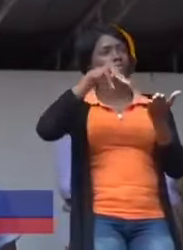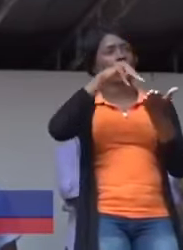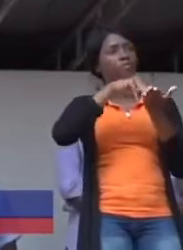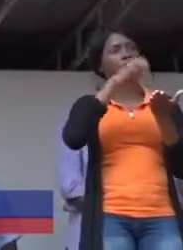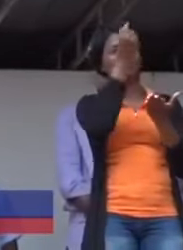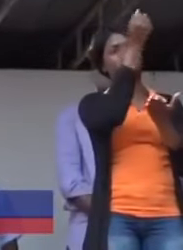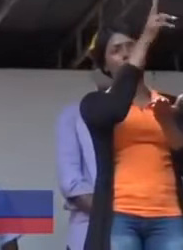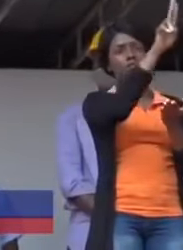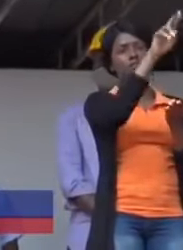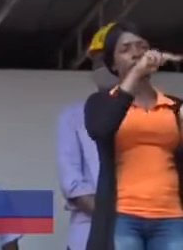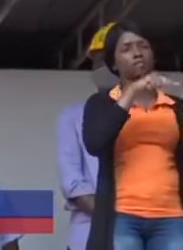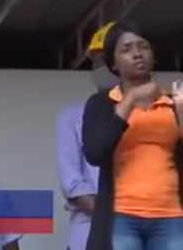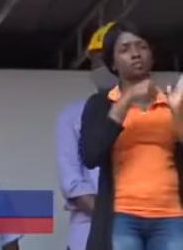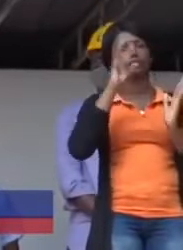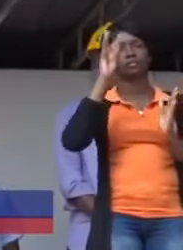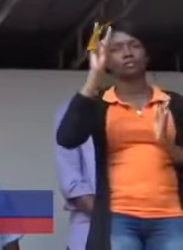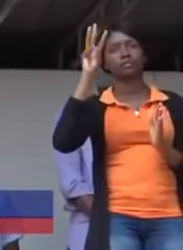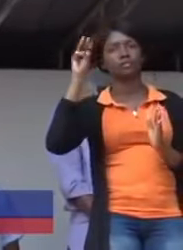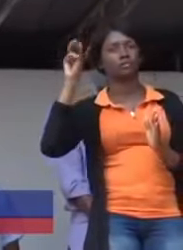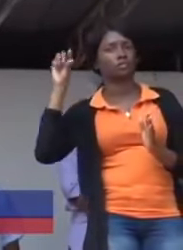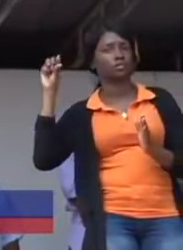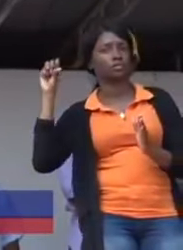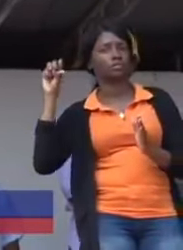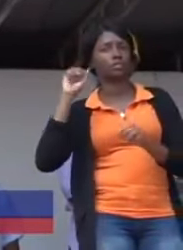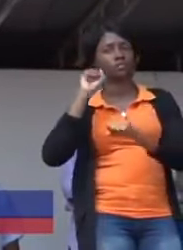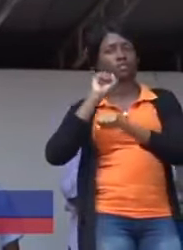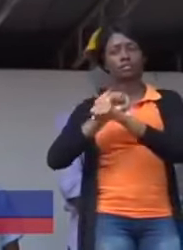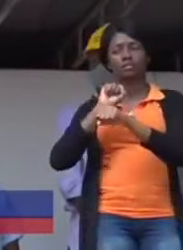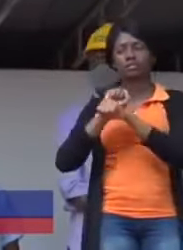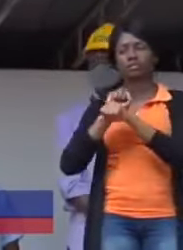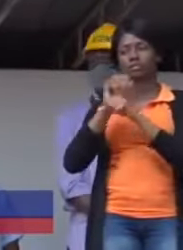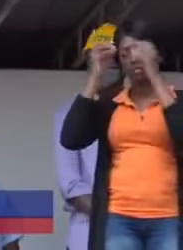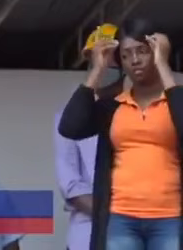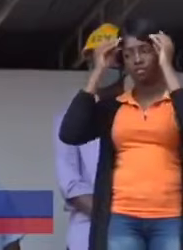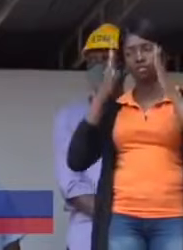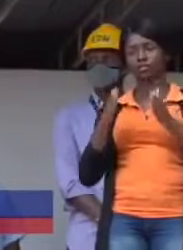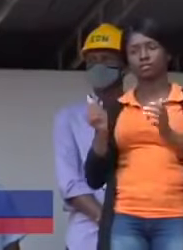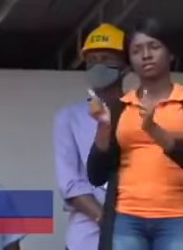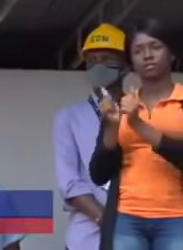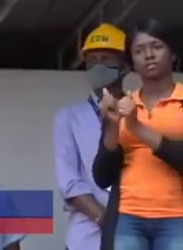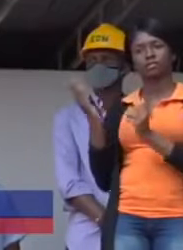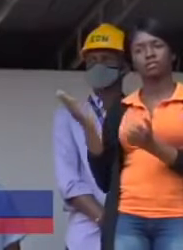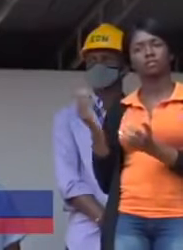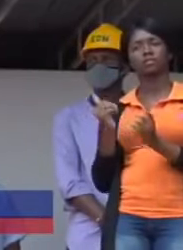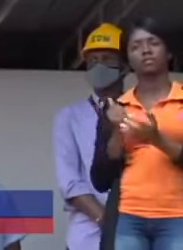12.6 MW. Nous travaillons, directeur départemental là,